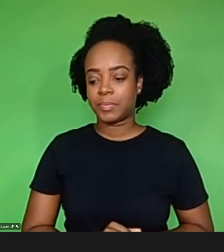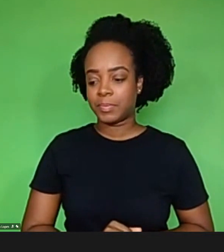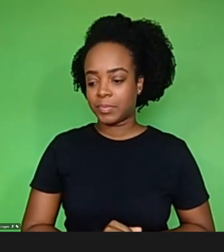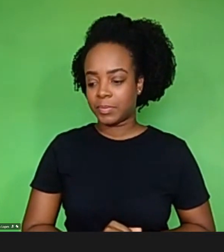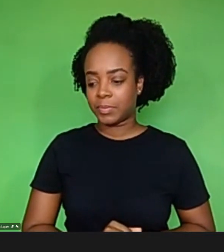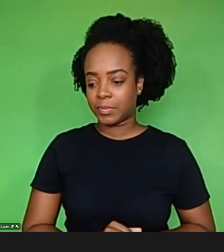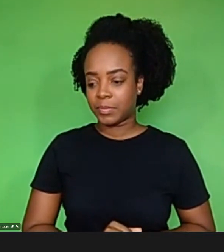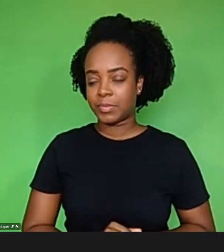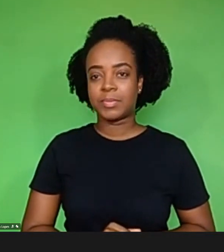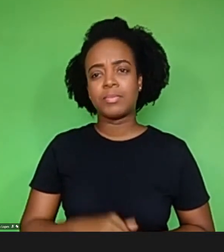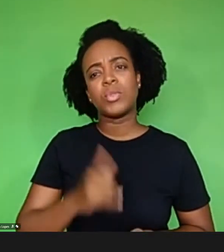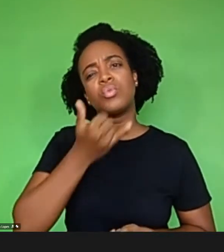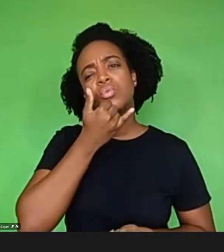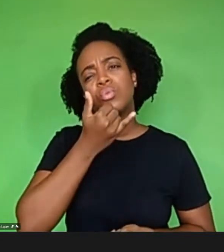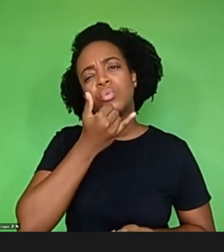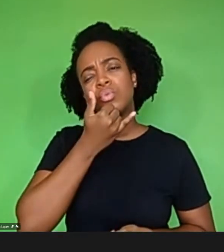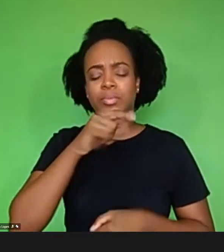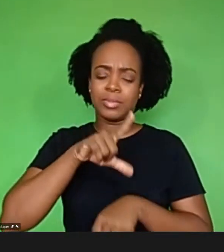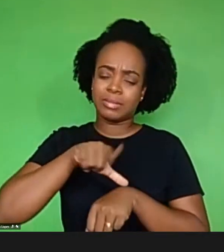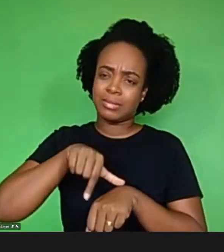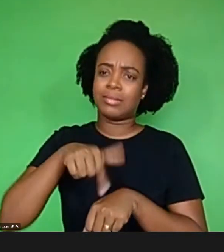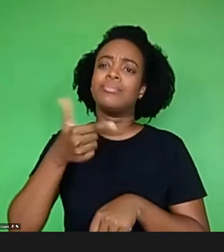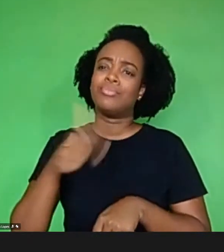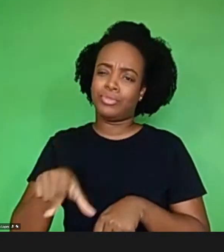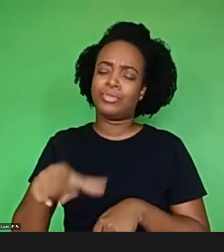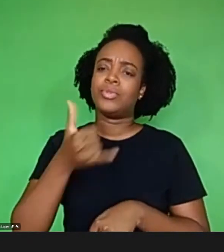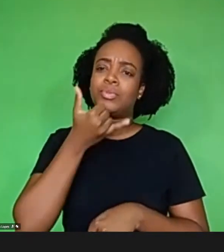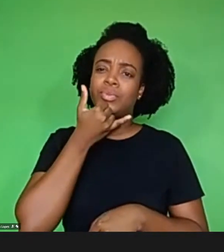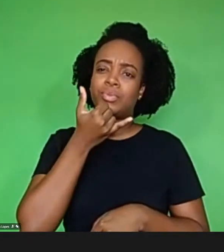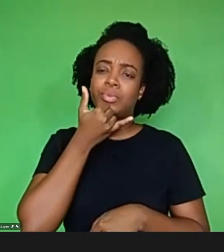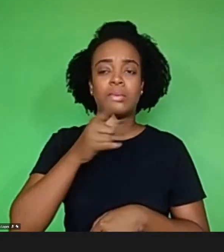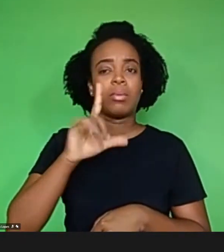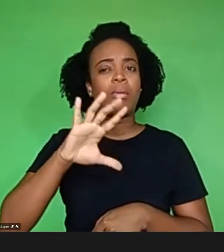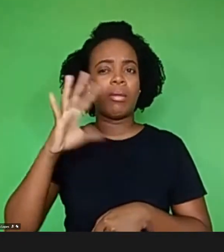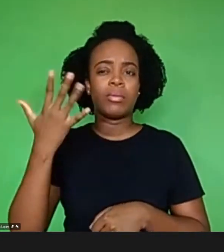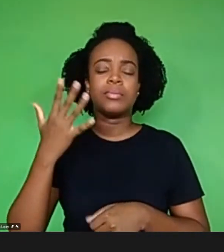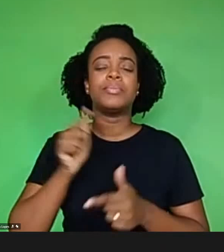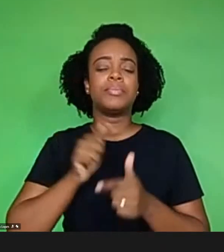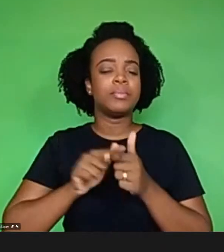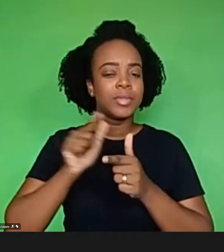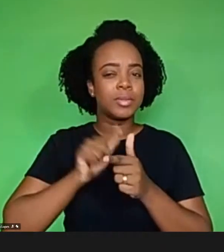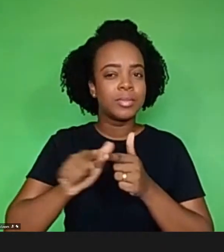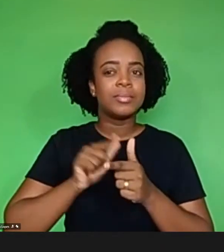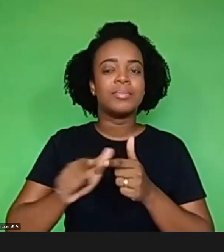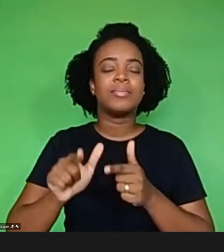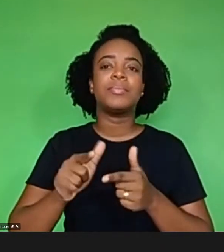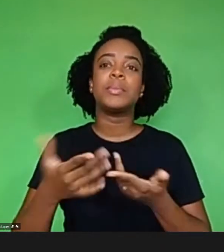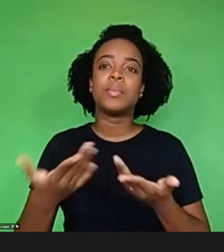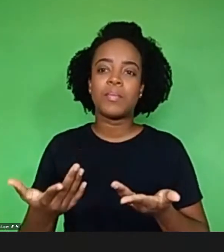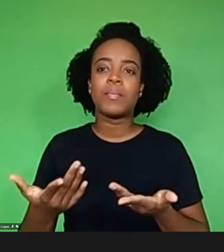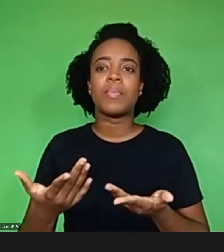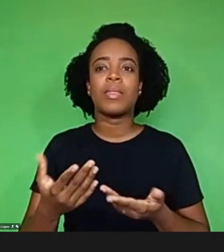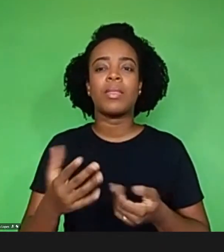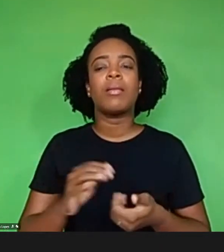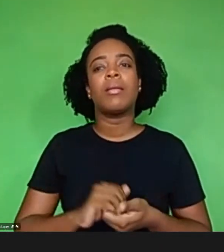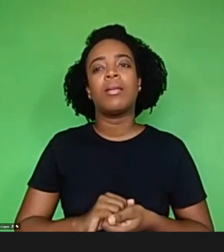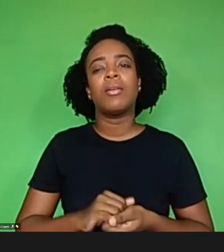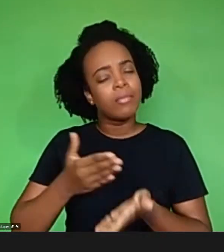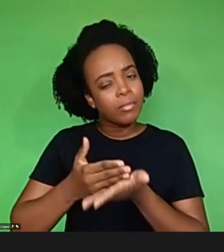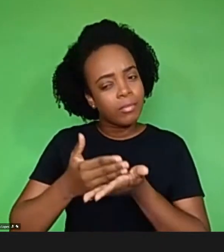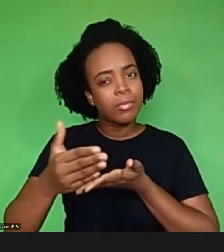Desculpe o atraso novamente, alguns probleminhas, mas aí a gente já vai começar.